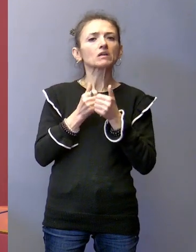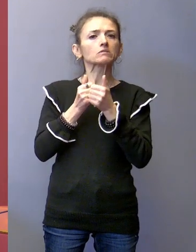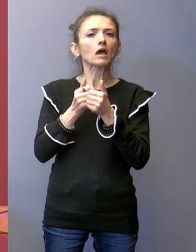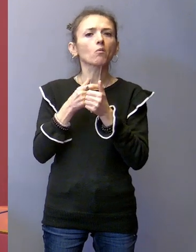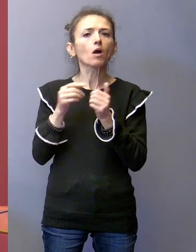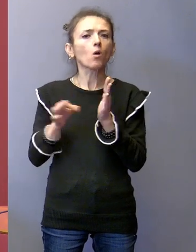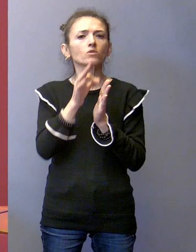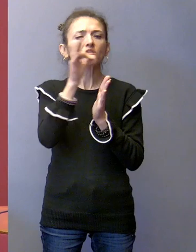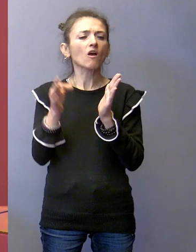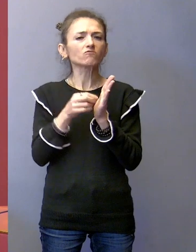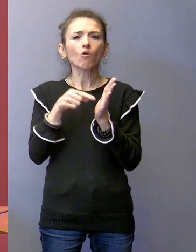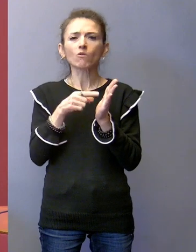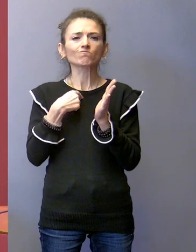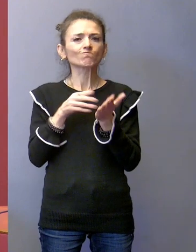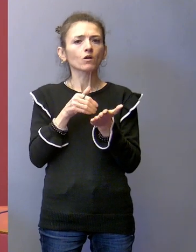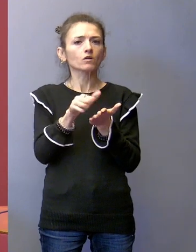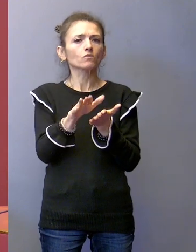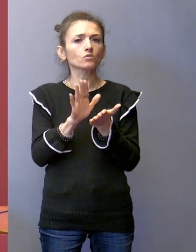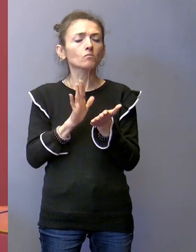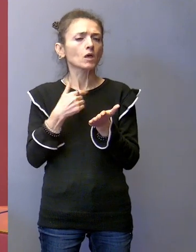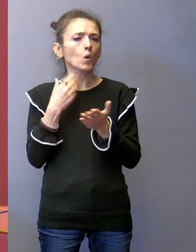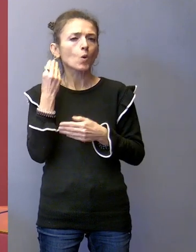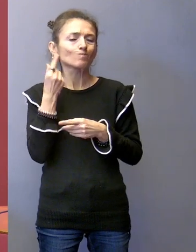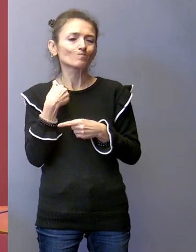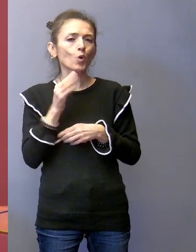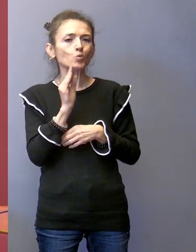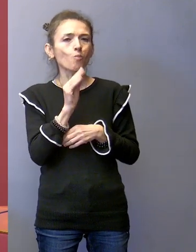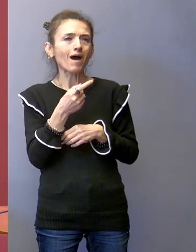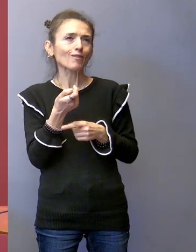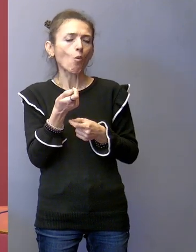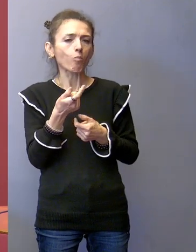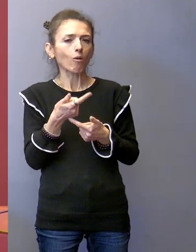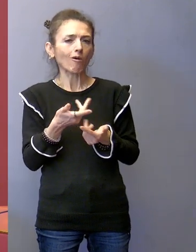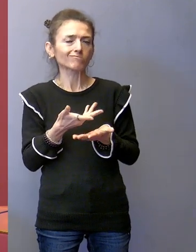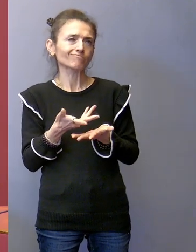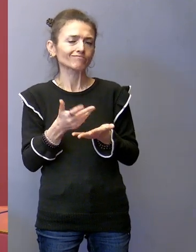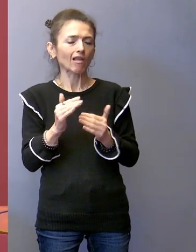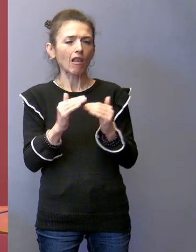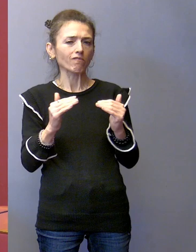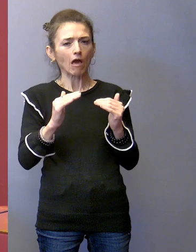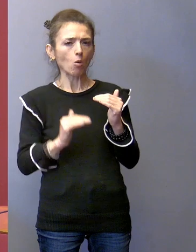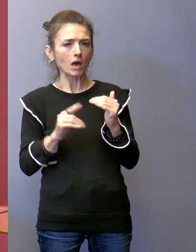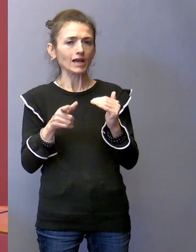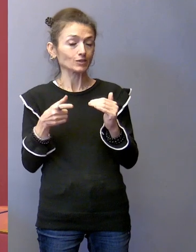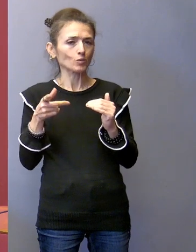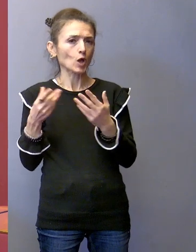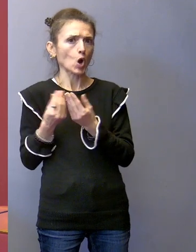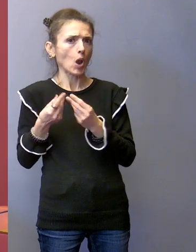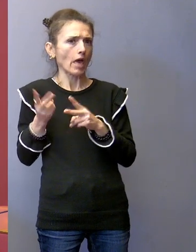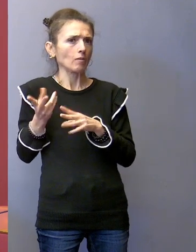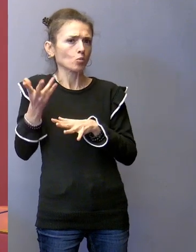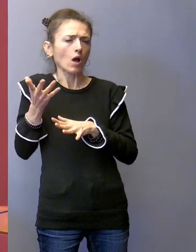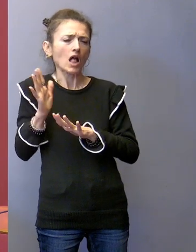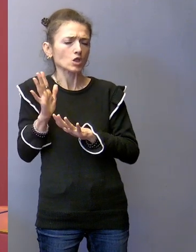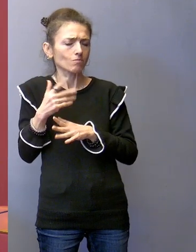Questa è la domanda io magari l'ho messa ripete in maniera un po' più volgare però questa è una domanda essenziale sui lavori